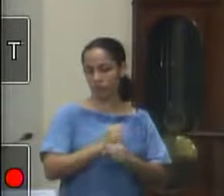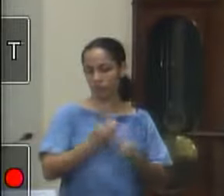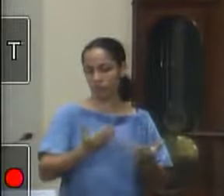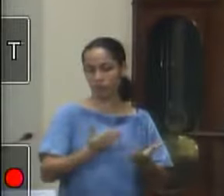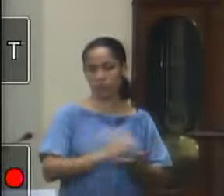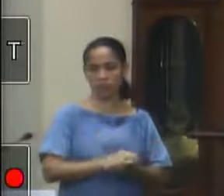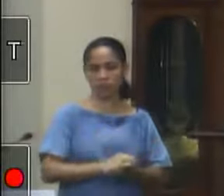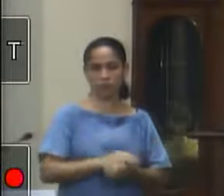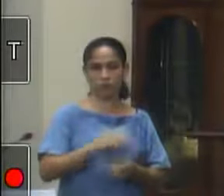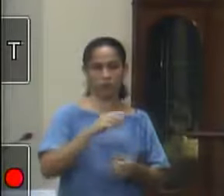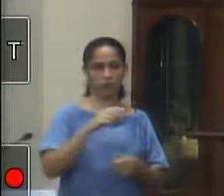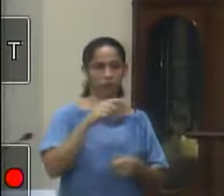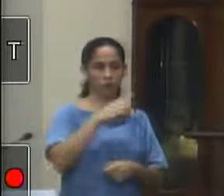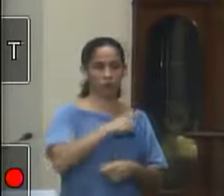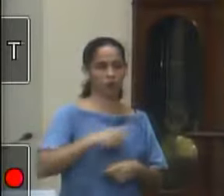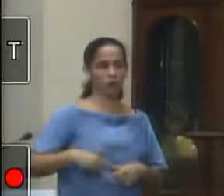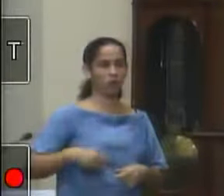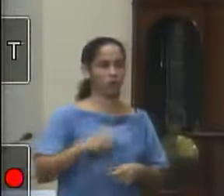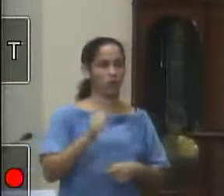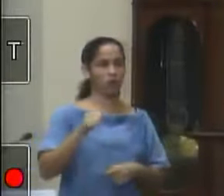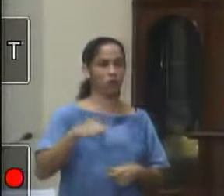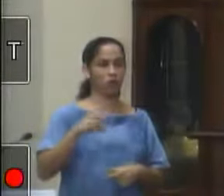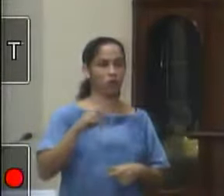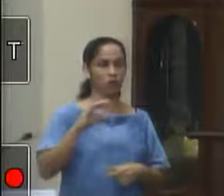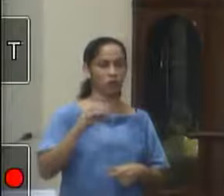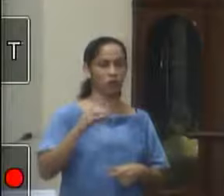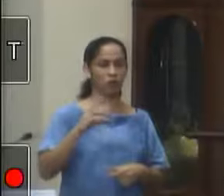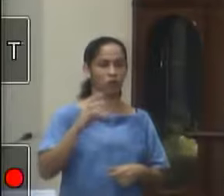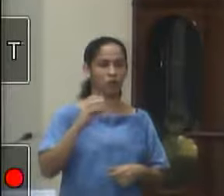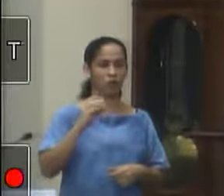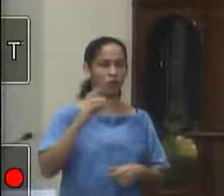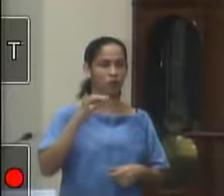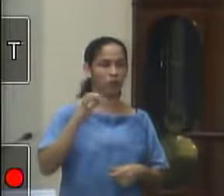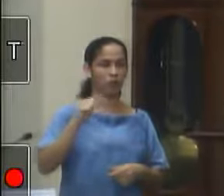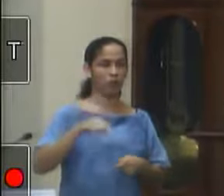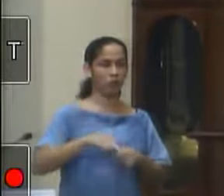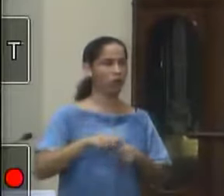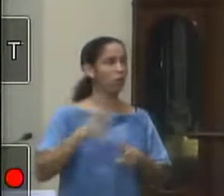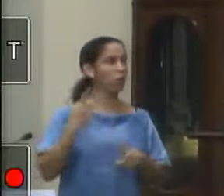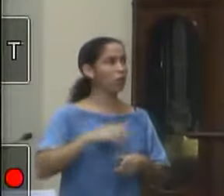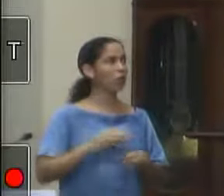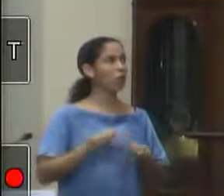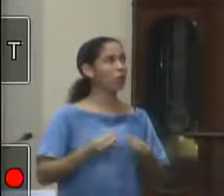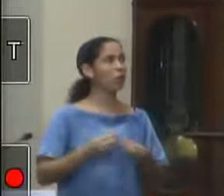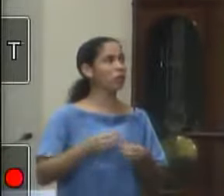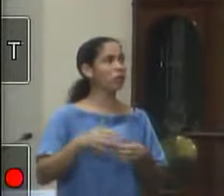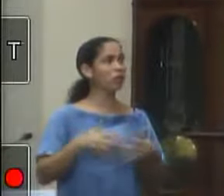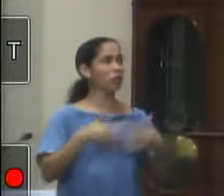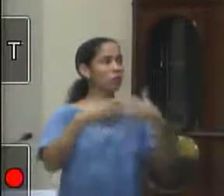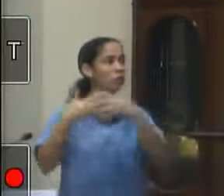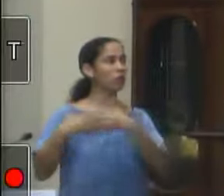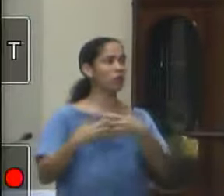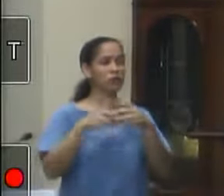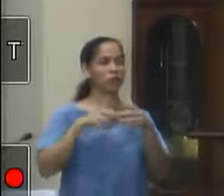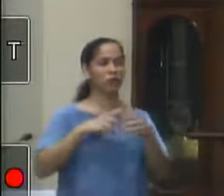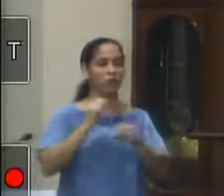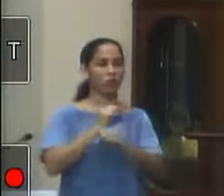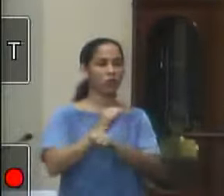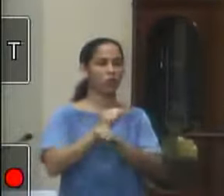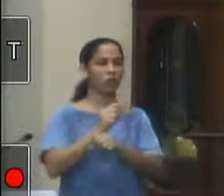gestão do deputado André Correia, ele já aproveitou e já nos forneceu o caminhão, que ainda vai ter que esperar um pouco,